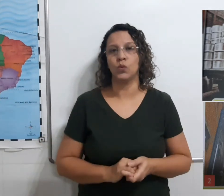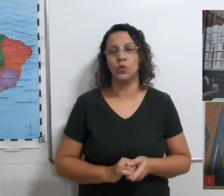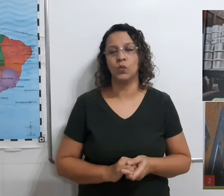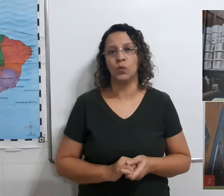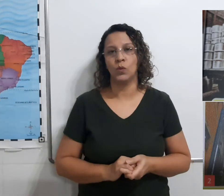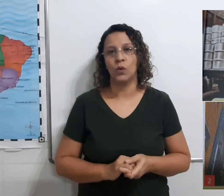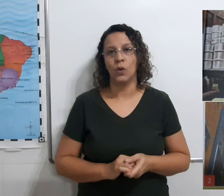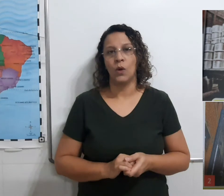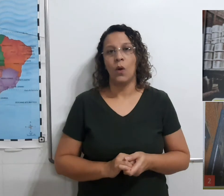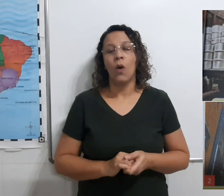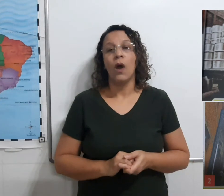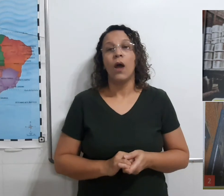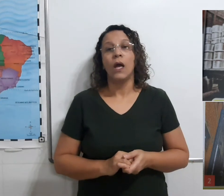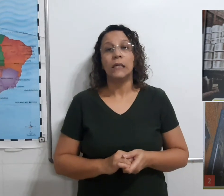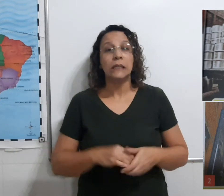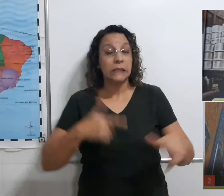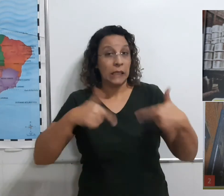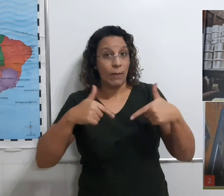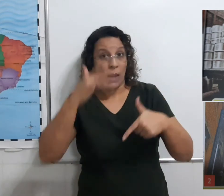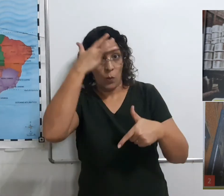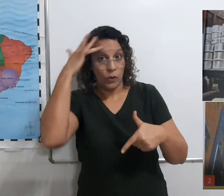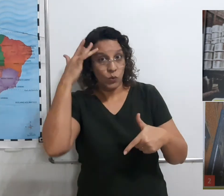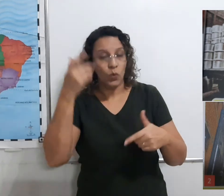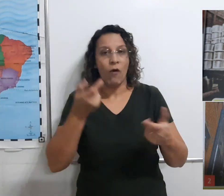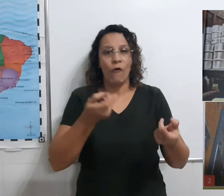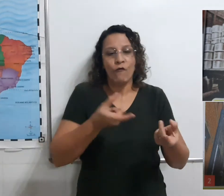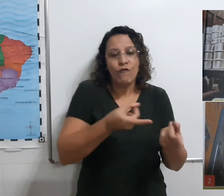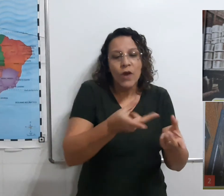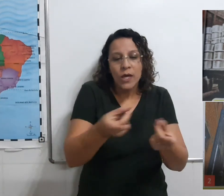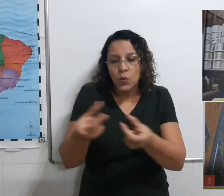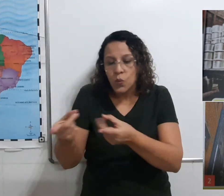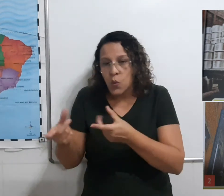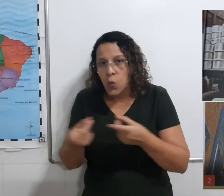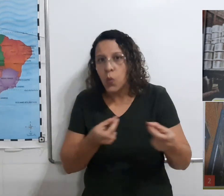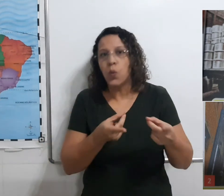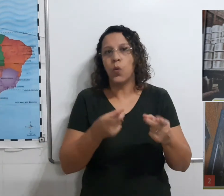nos quais trabalham vendedores, motoristas,